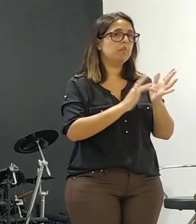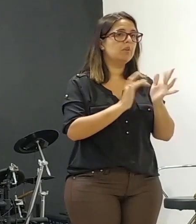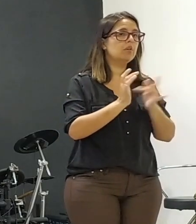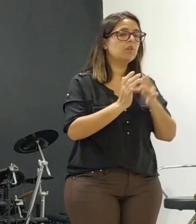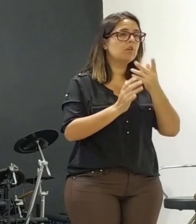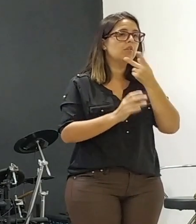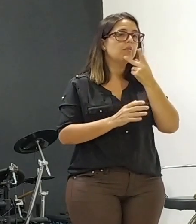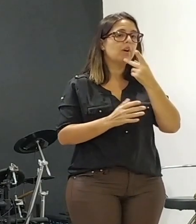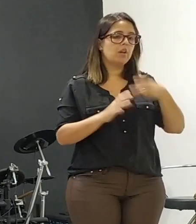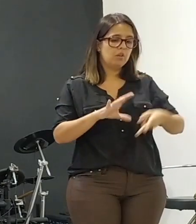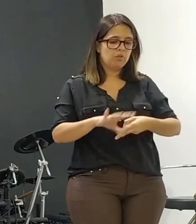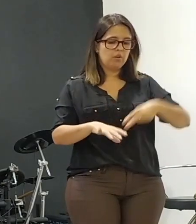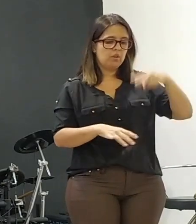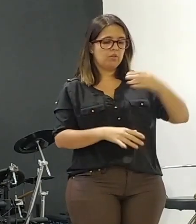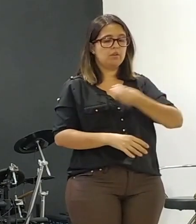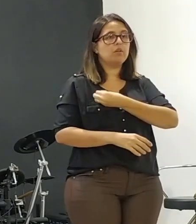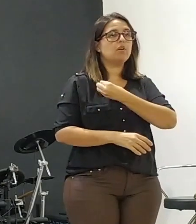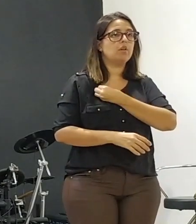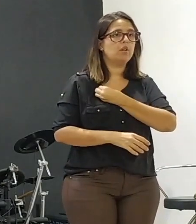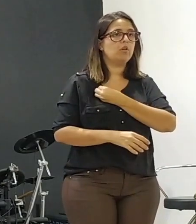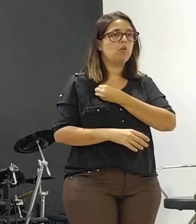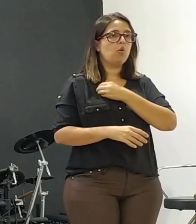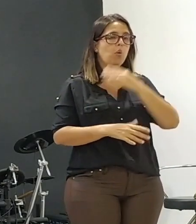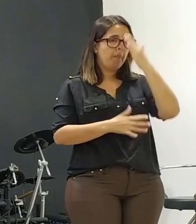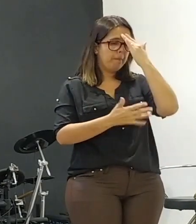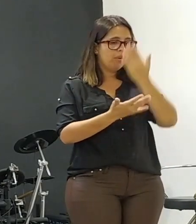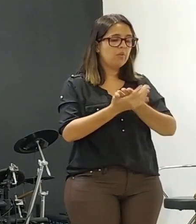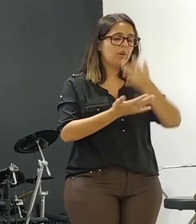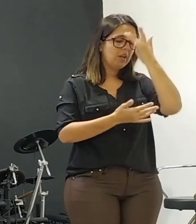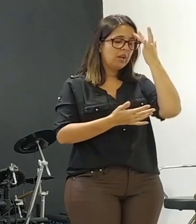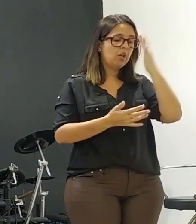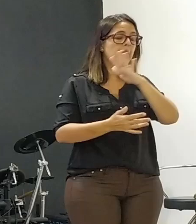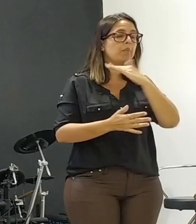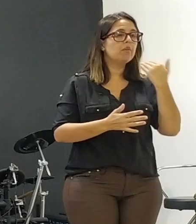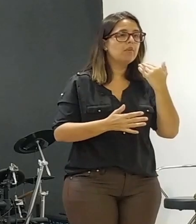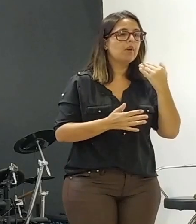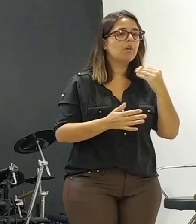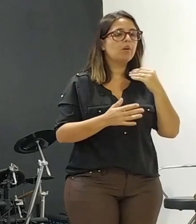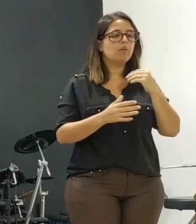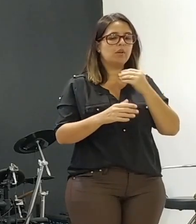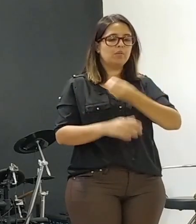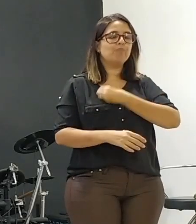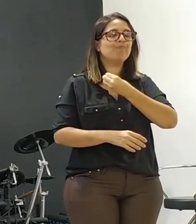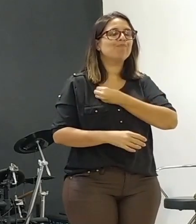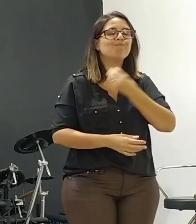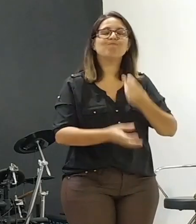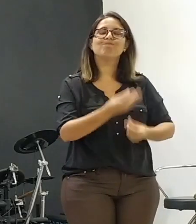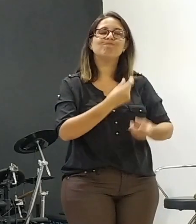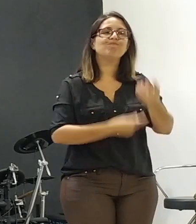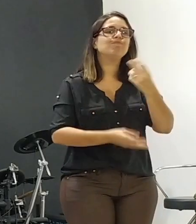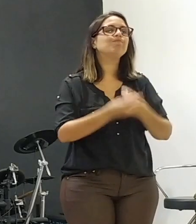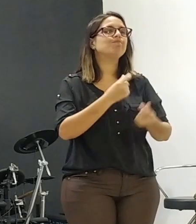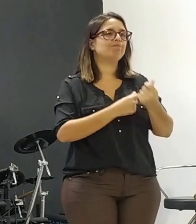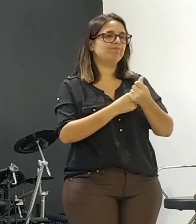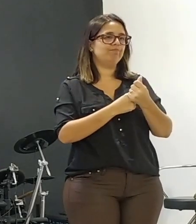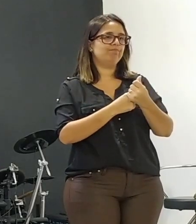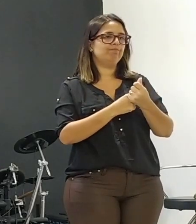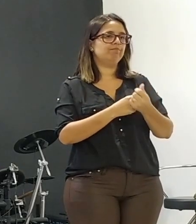sou a ressurreição e a vida. Aquele que crê em mim, ainda que esteja morto, viverá